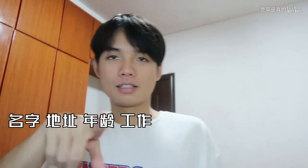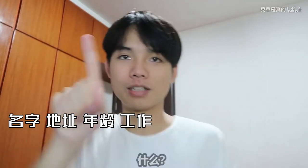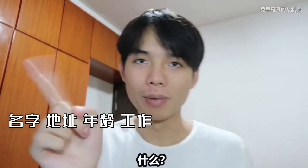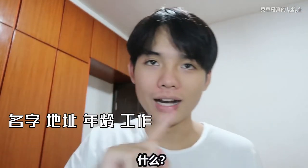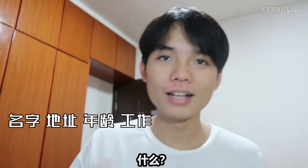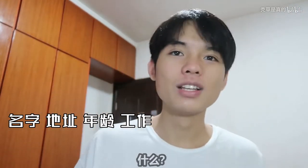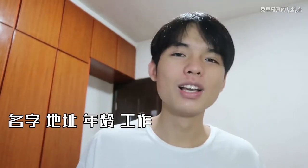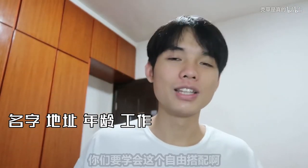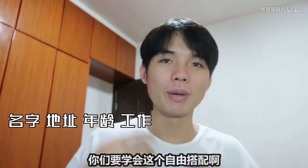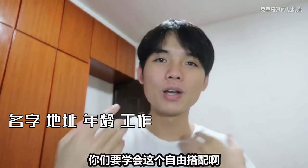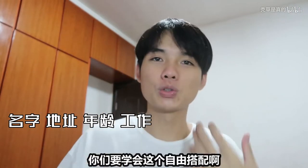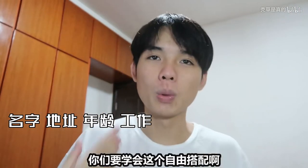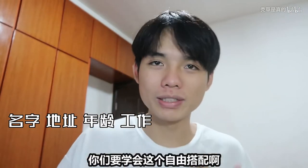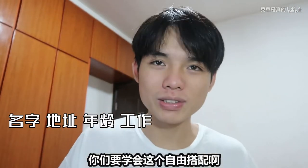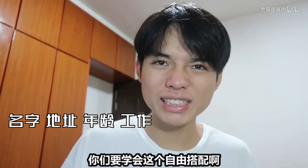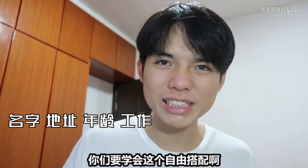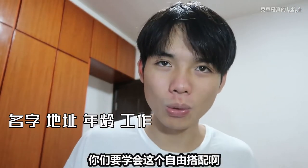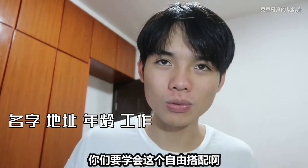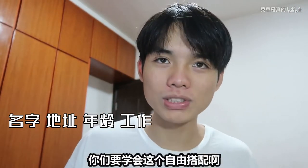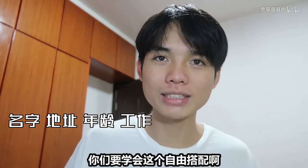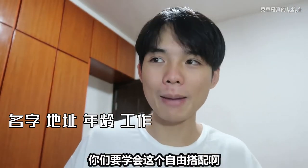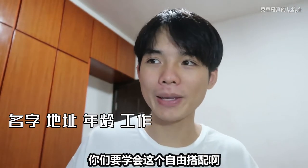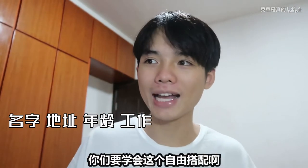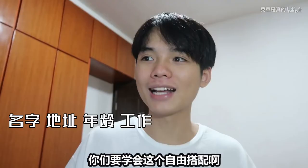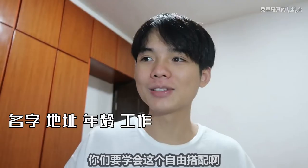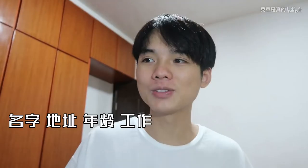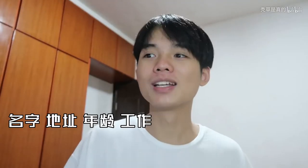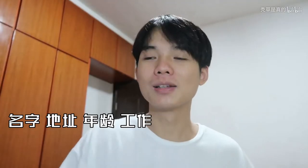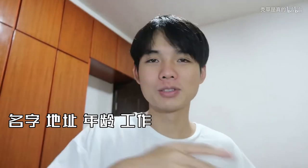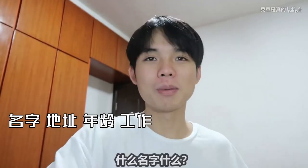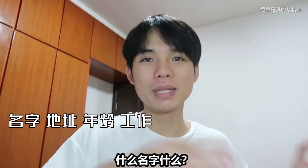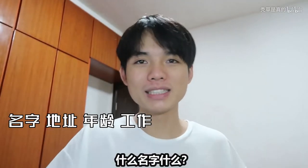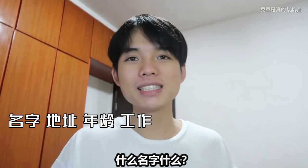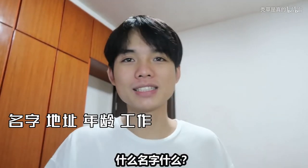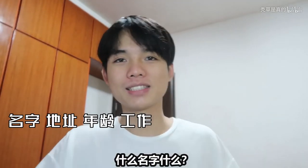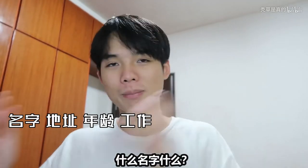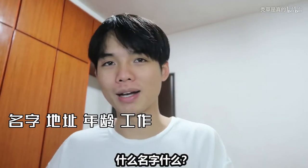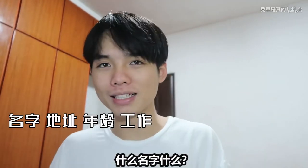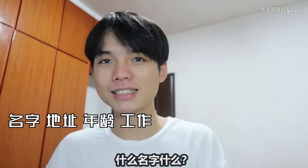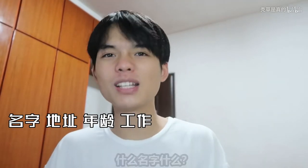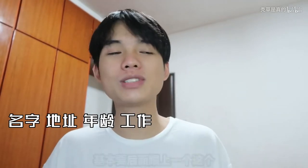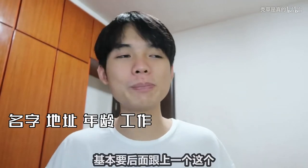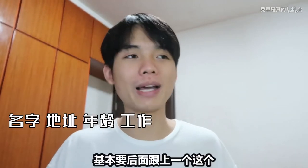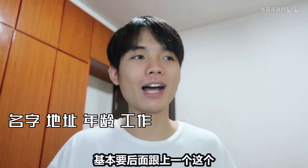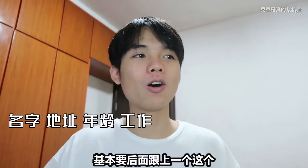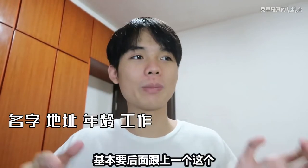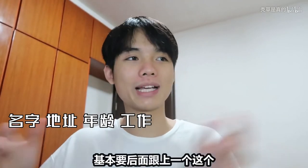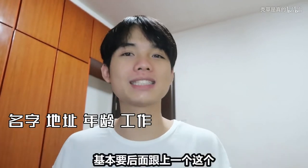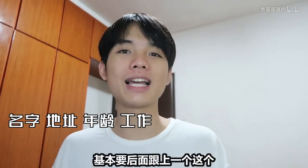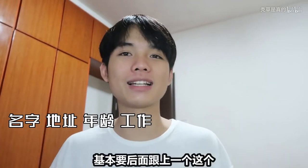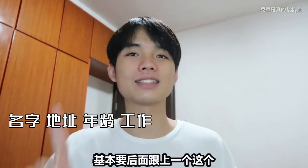什么，你们要学会这个自由这个搭配啊，什么名字什么，就基本要后面跟上一个这